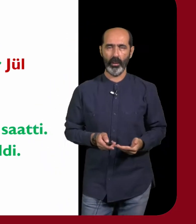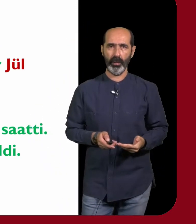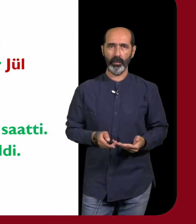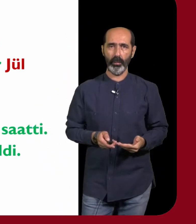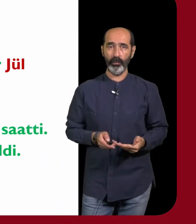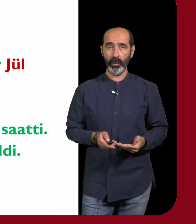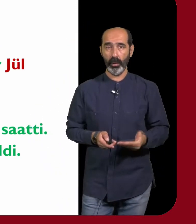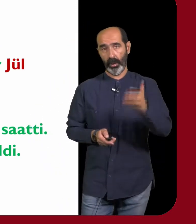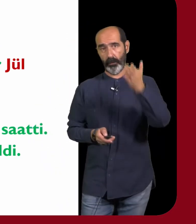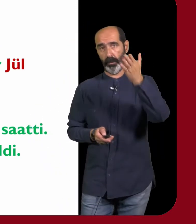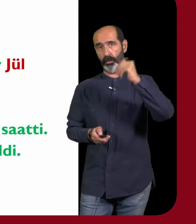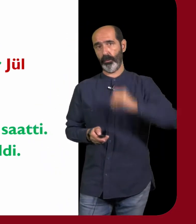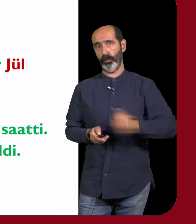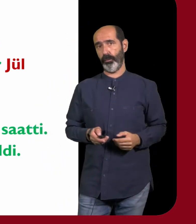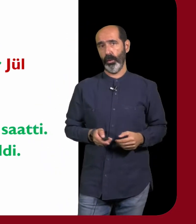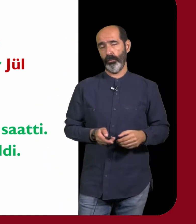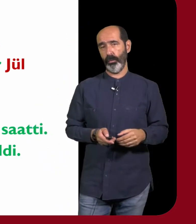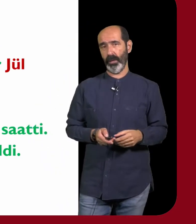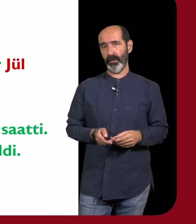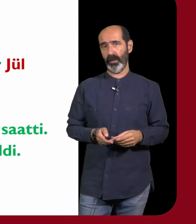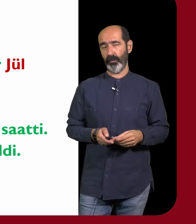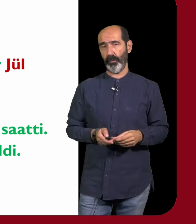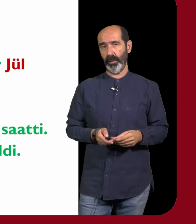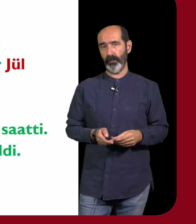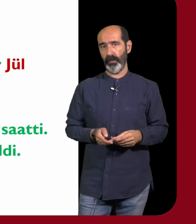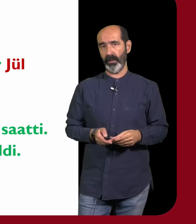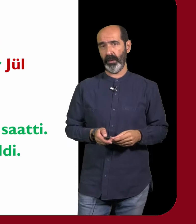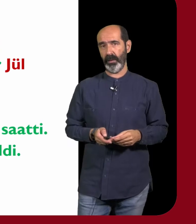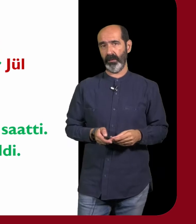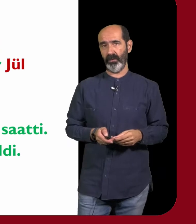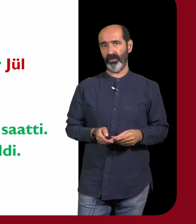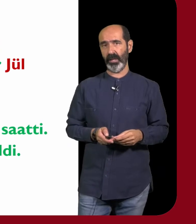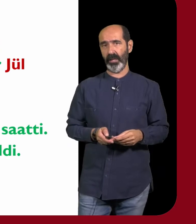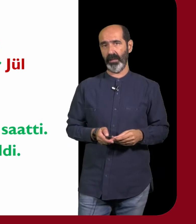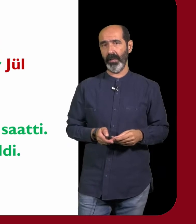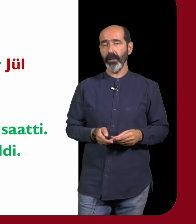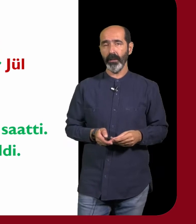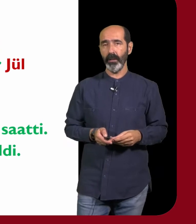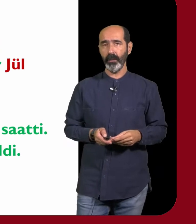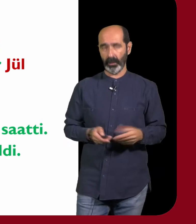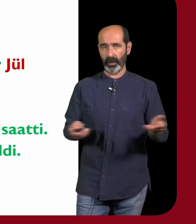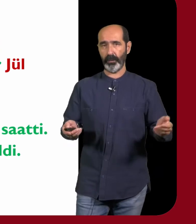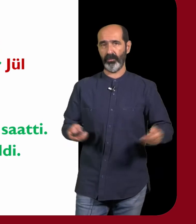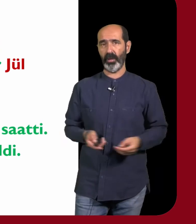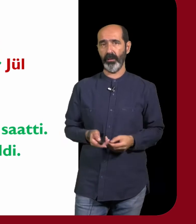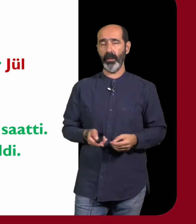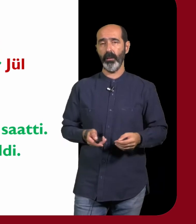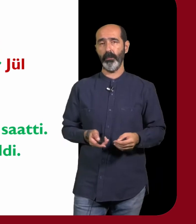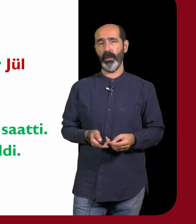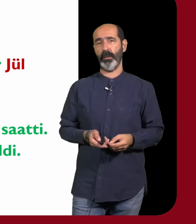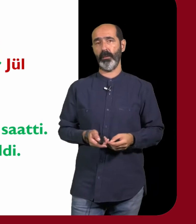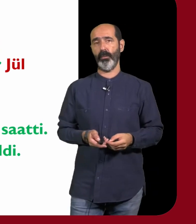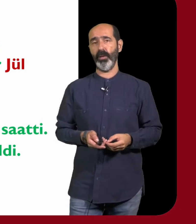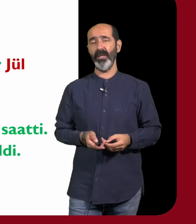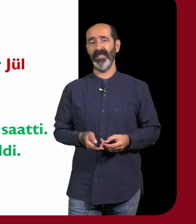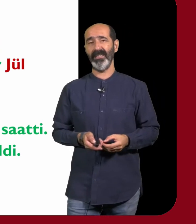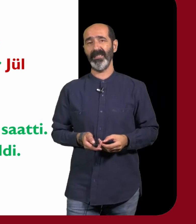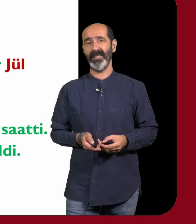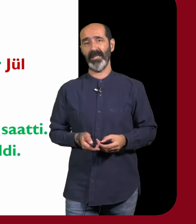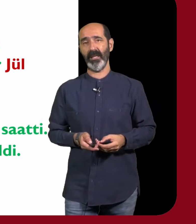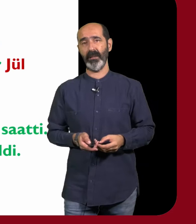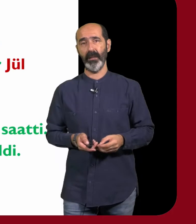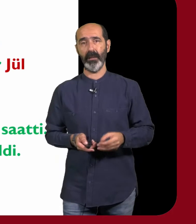çıkarak ortaya konulmuştur ve bakıyorsunuz Jülyen takviminin meydana getirilmiş tarihine ya da yapmışlar ne milattan